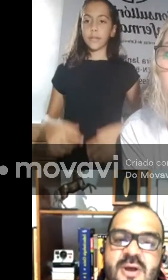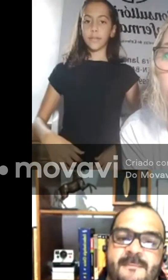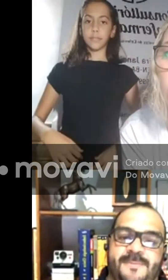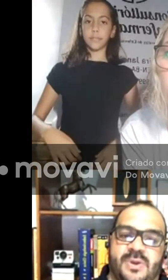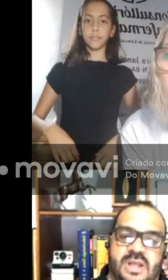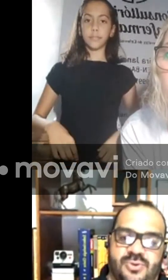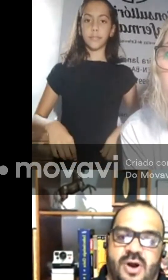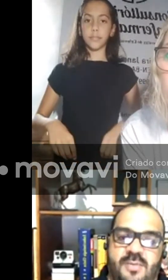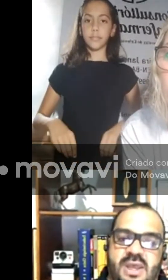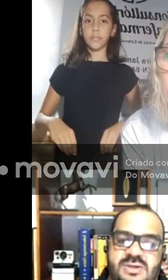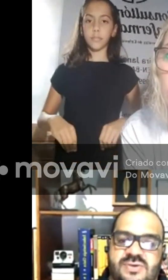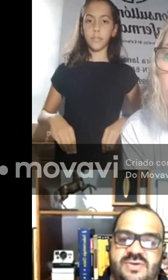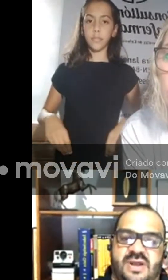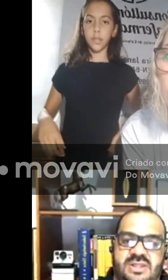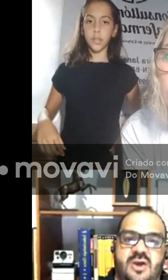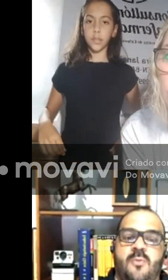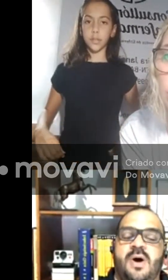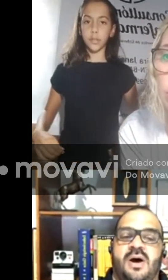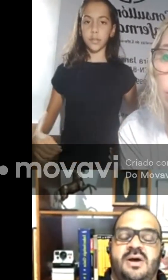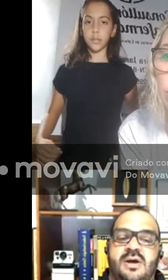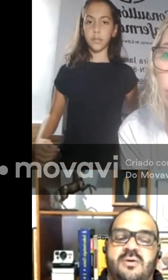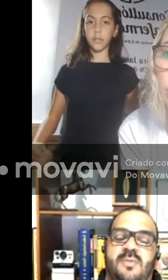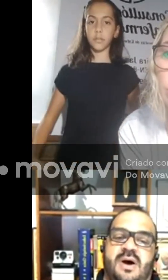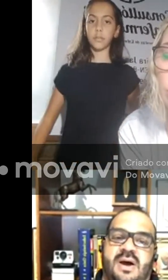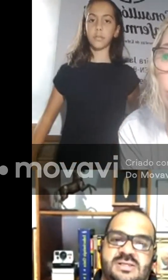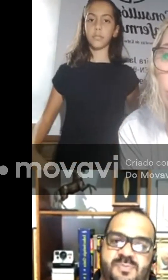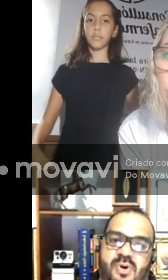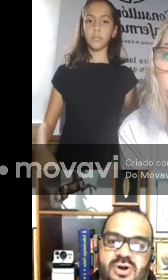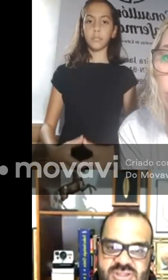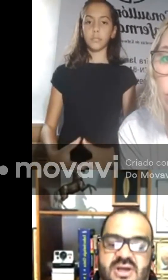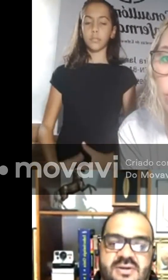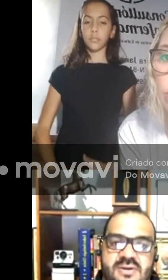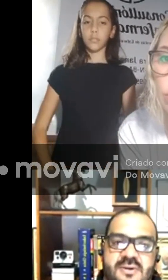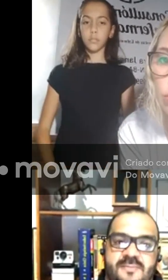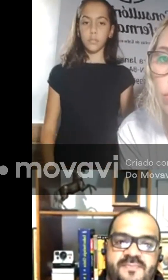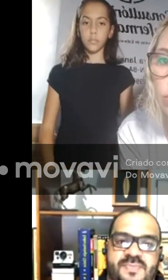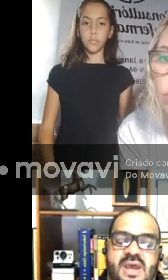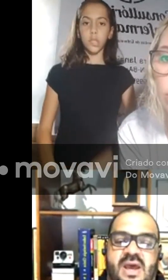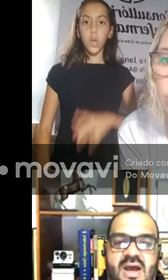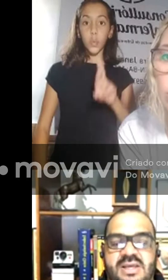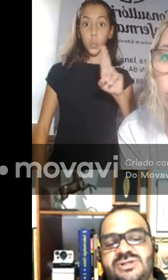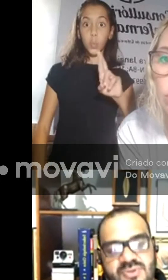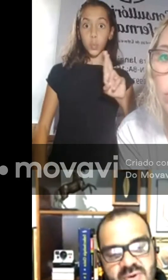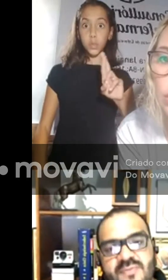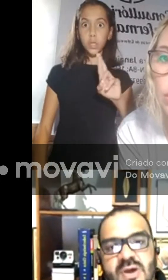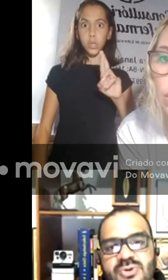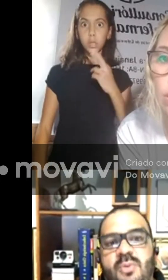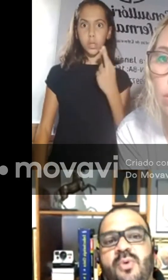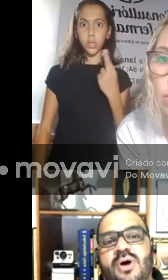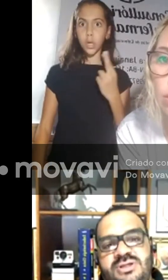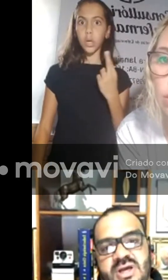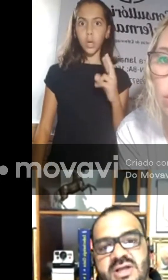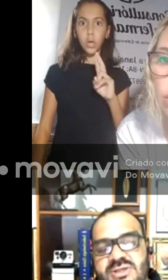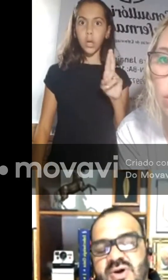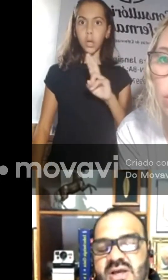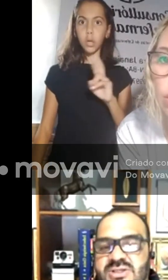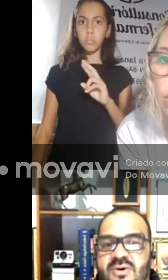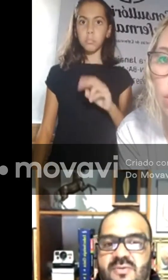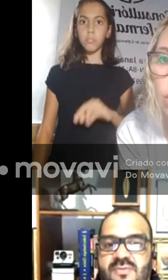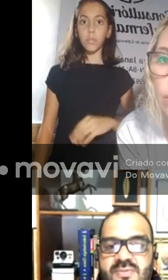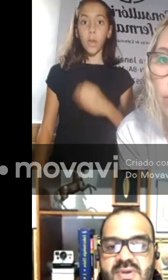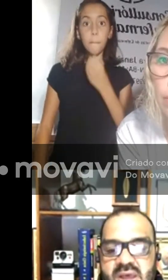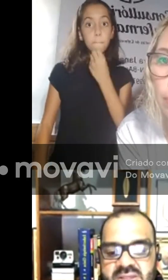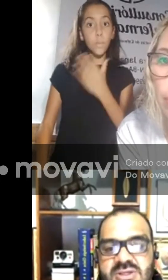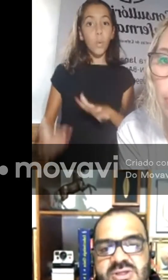baixo. Então, naturalmente, você vai ter uma resposta, né, a isso, não tão boa diante da